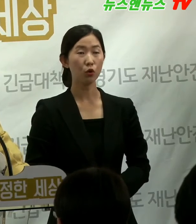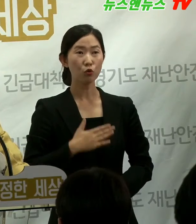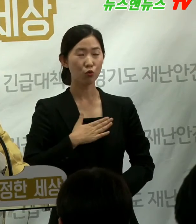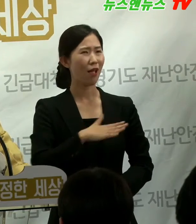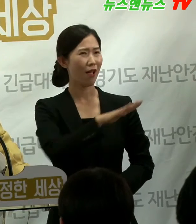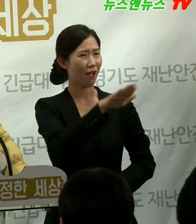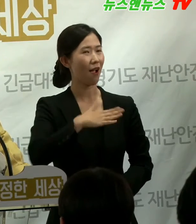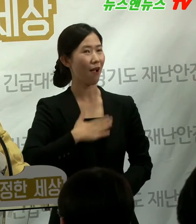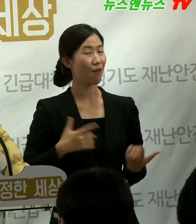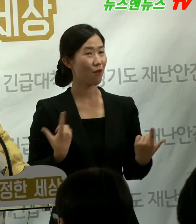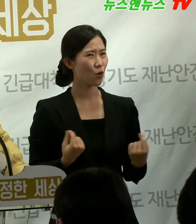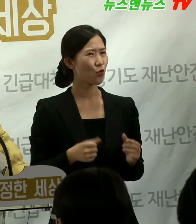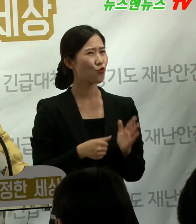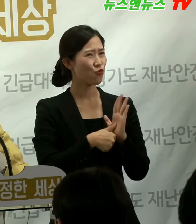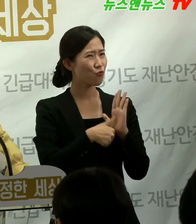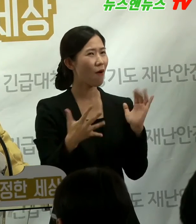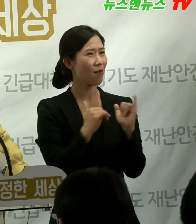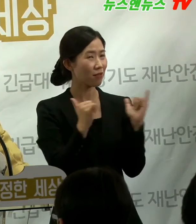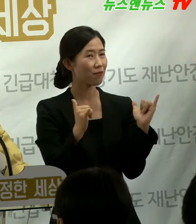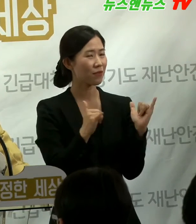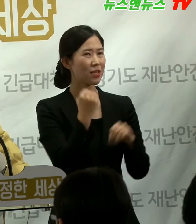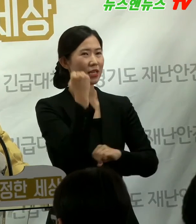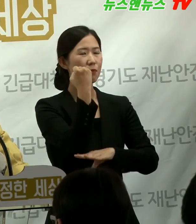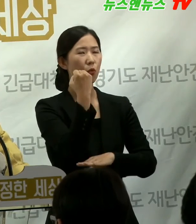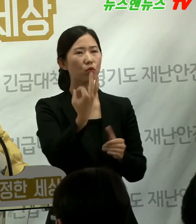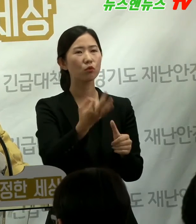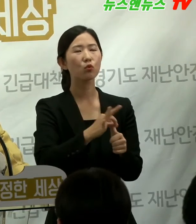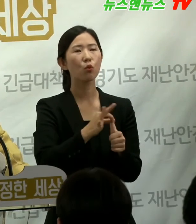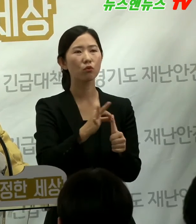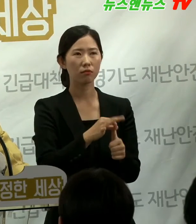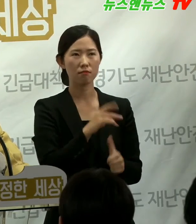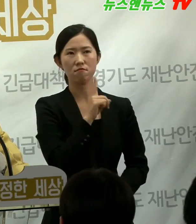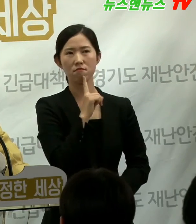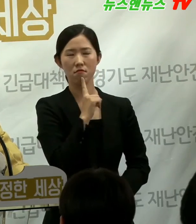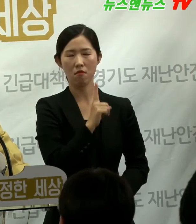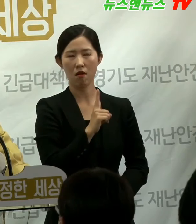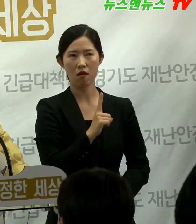않습니까? 아주 적나라하게 단순화해서 말하면